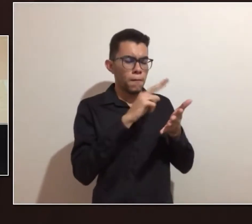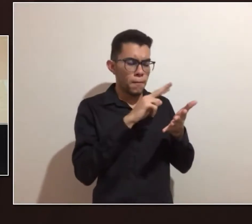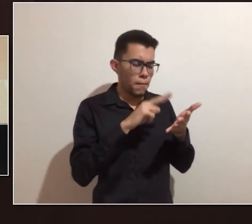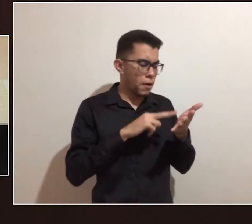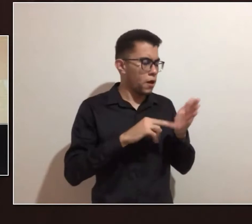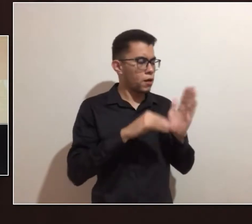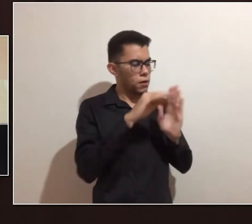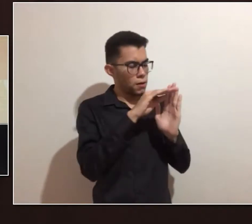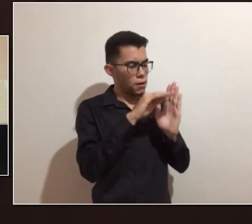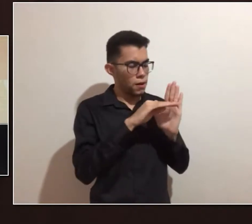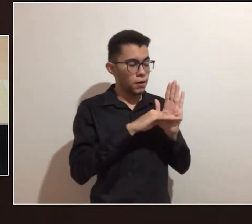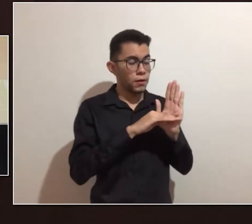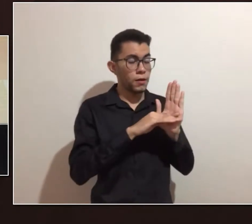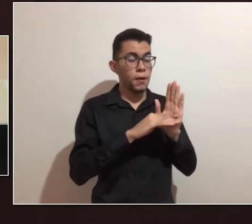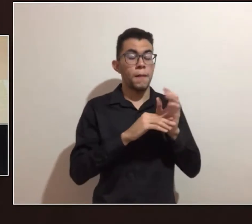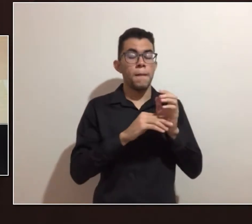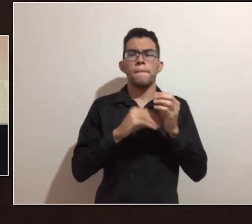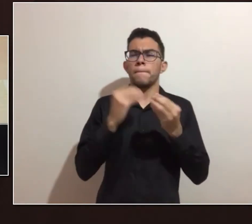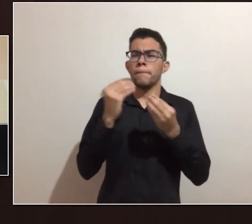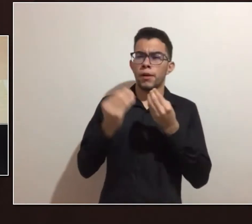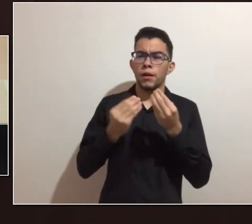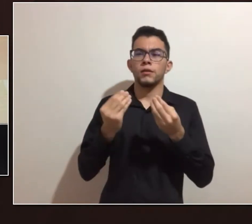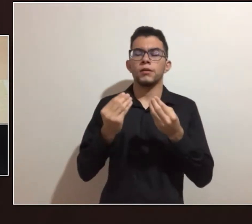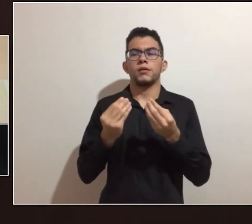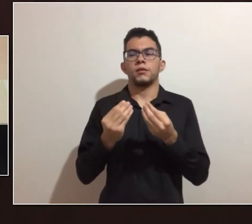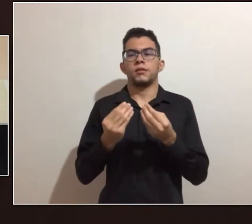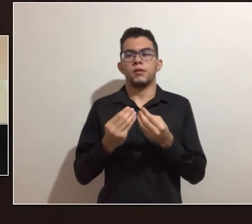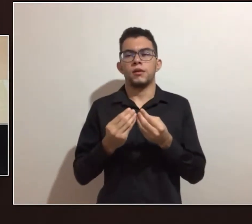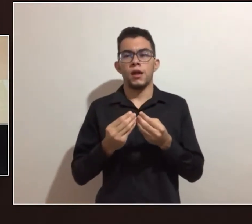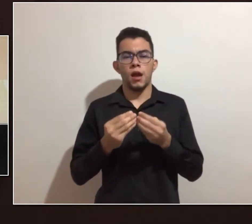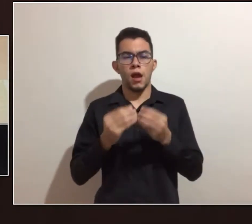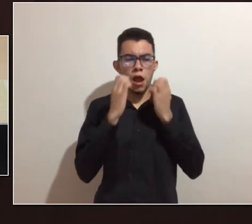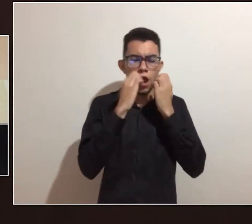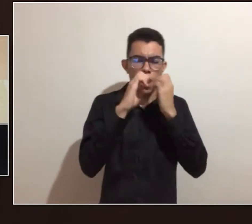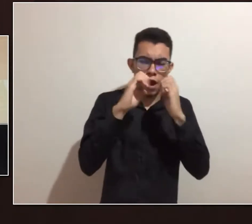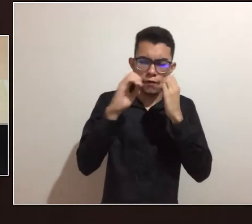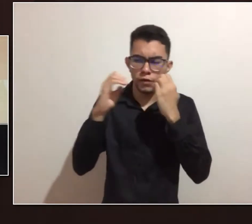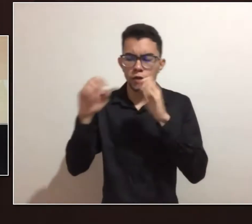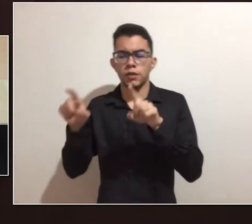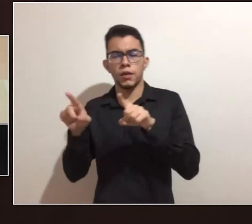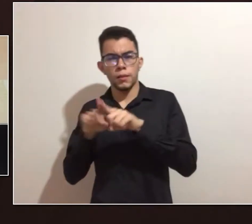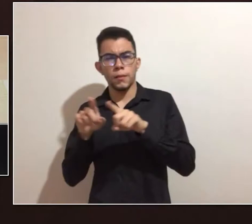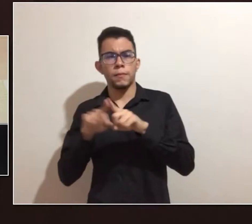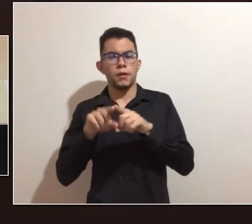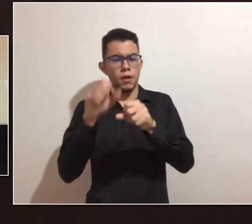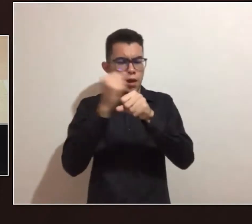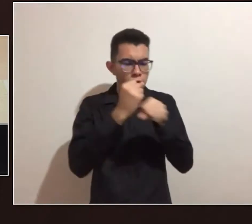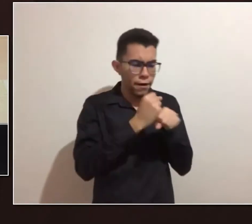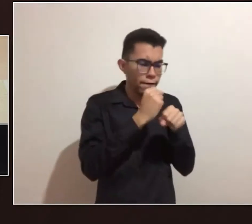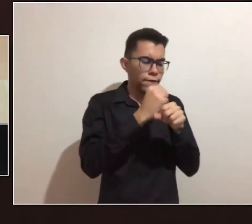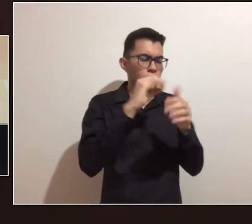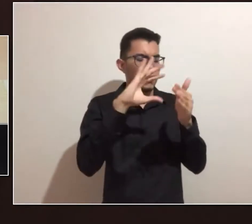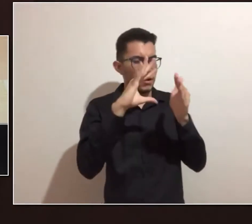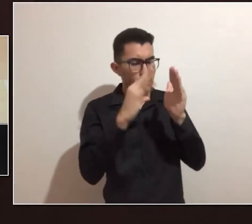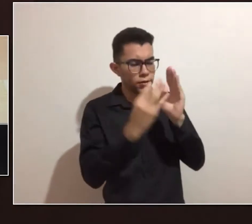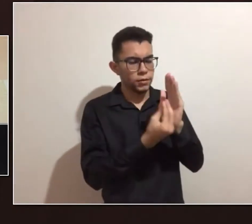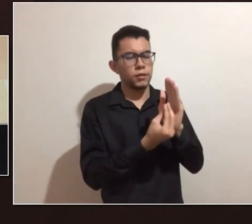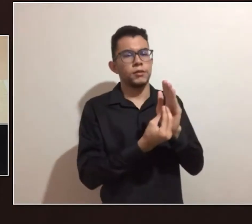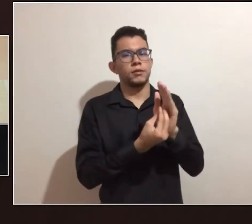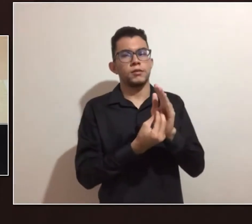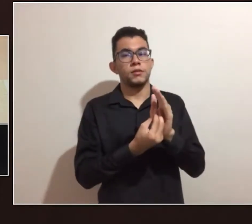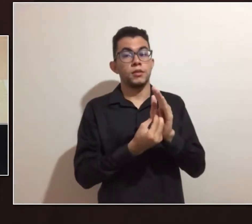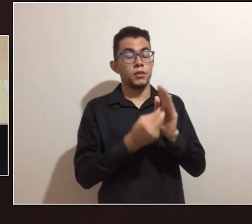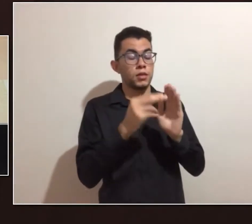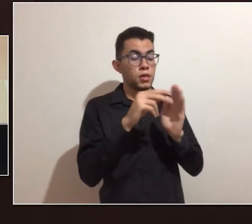igreja, espalhando o evangelho, e os pontos negativos visa servir-nos de